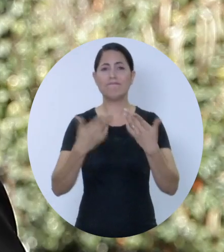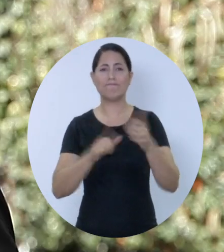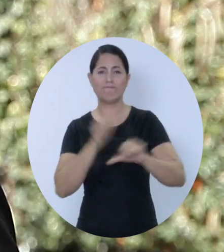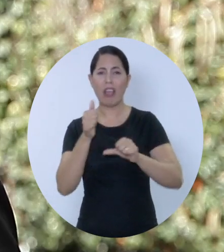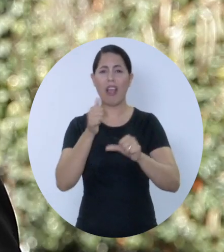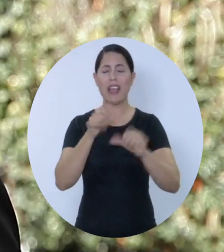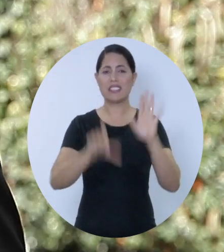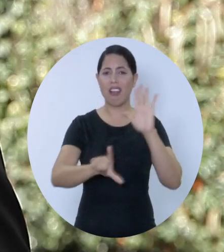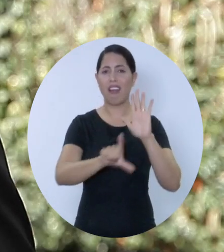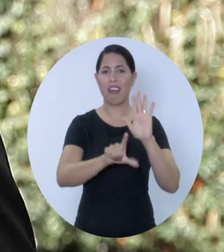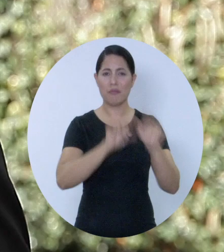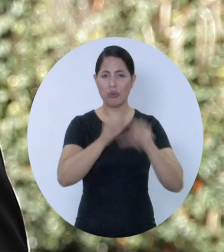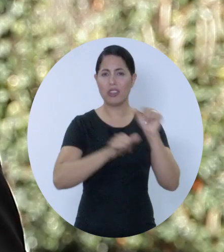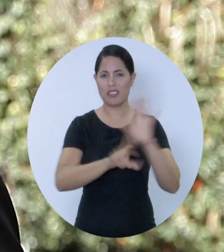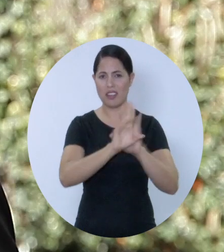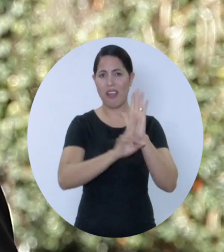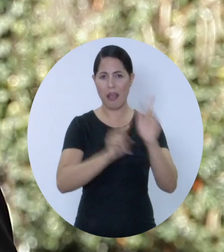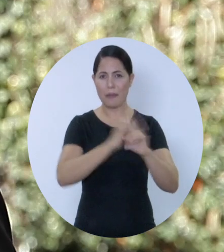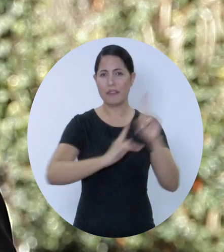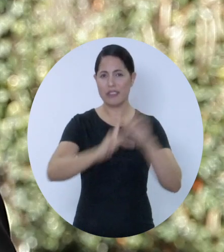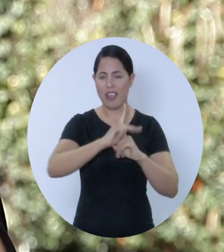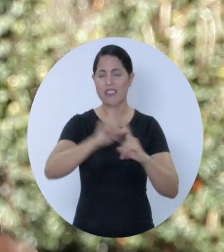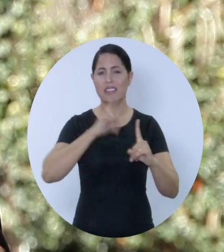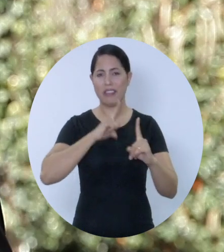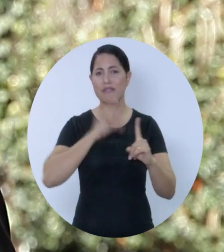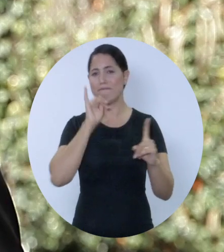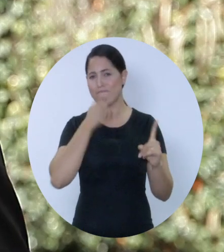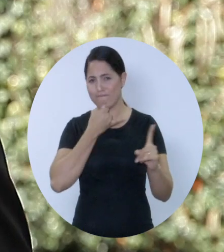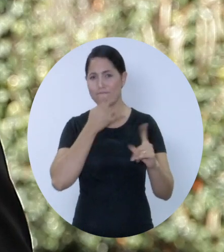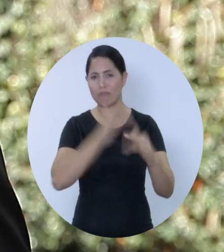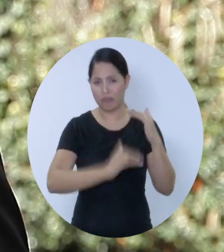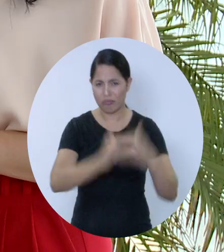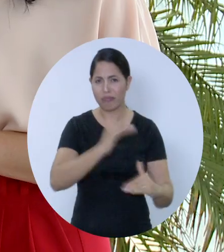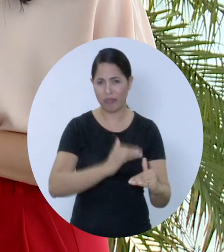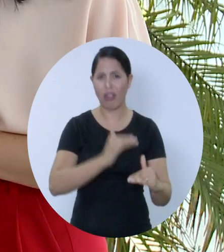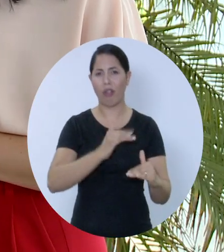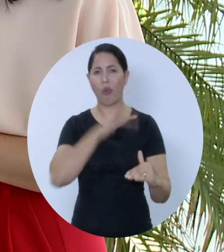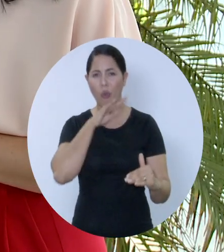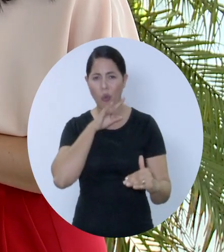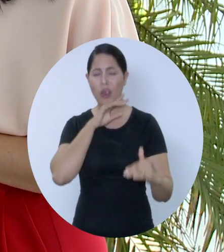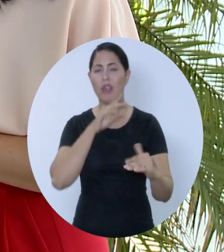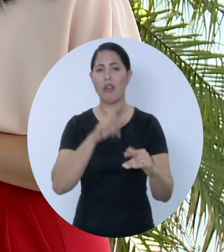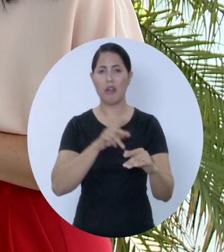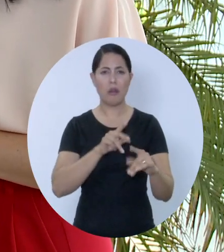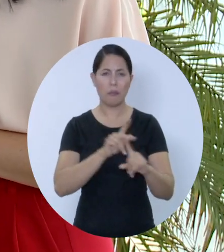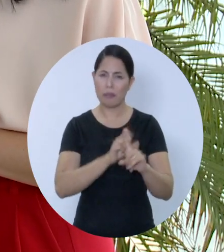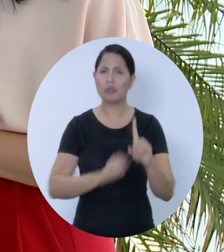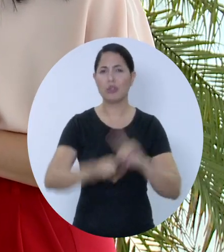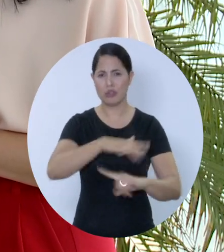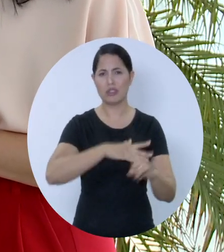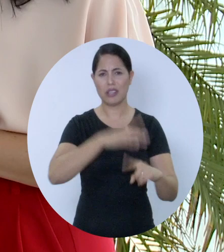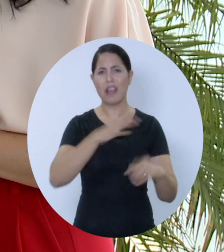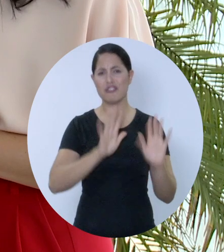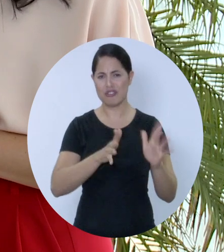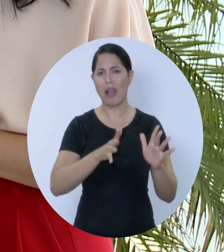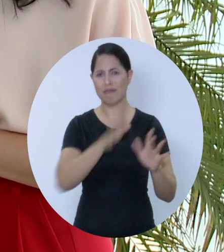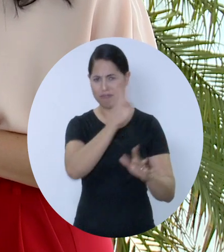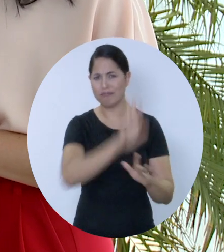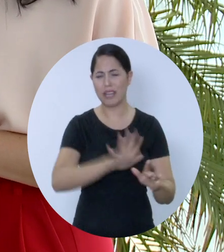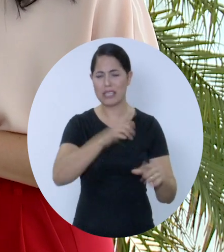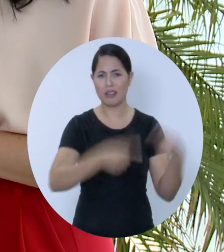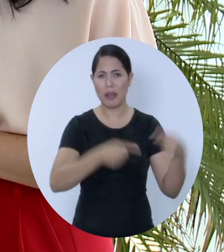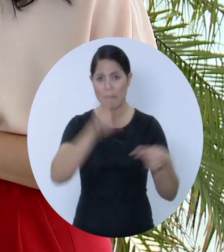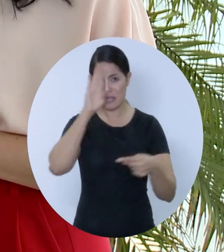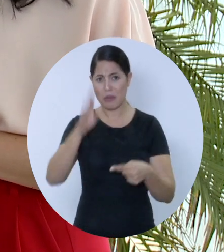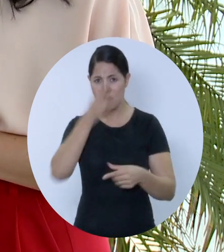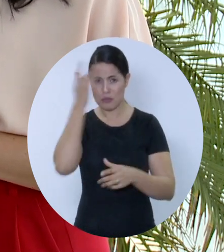aqui, lamentavelmente, os retrocessos que essa reforma da Previdência, lamentavelmente, pode trazer, não só para toda a sociedade brasileira, como tem sido